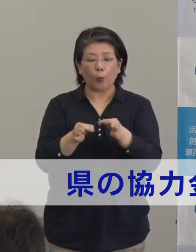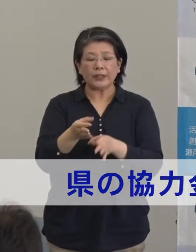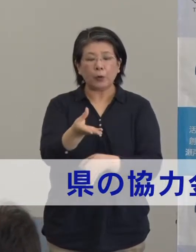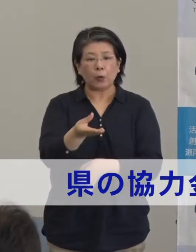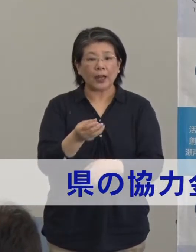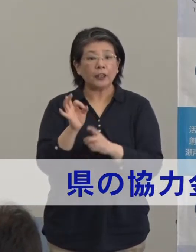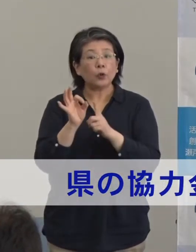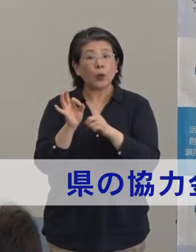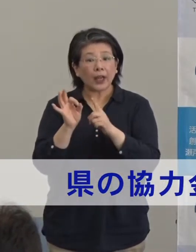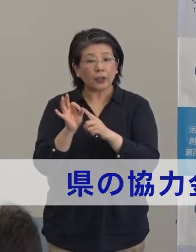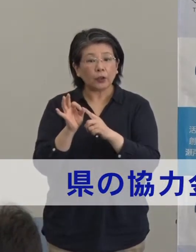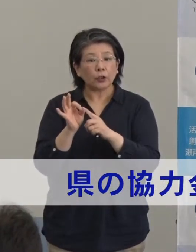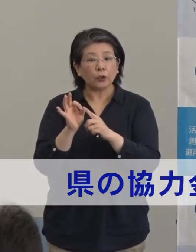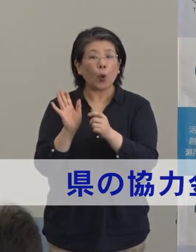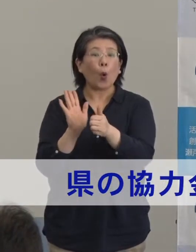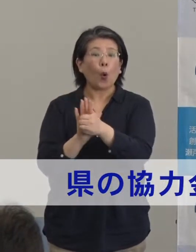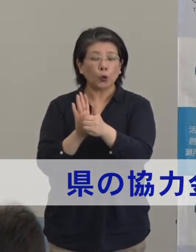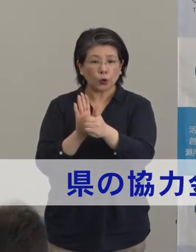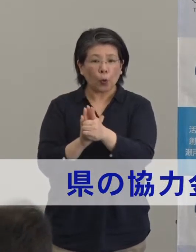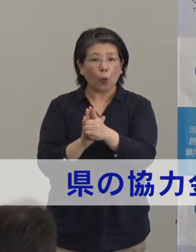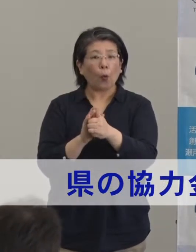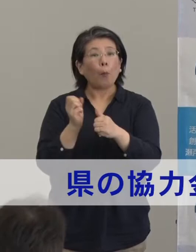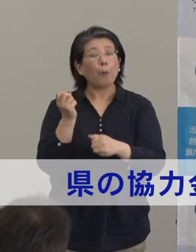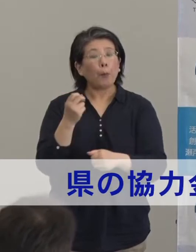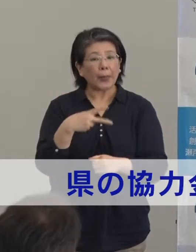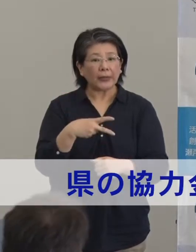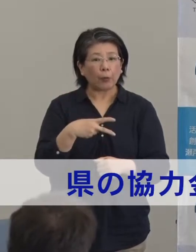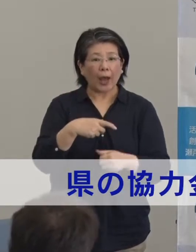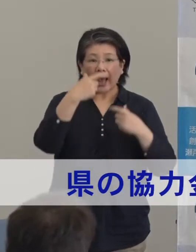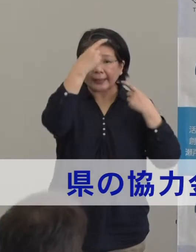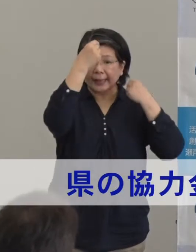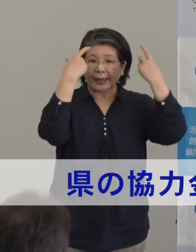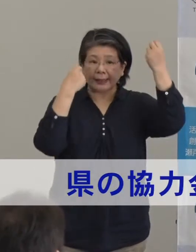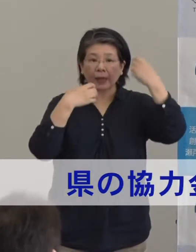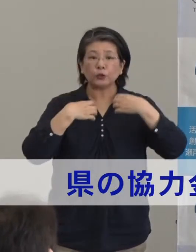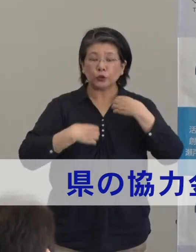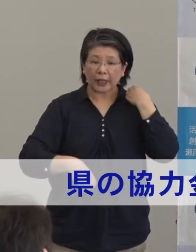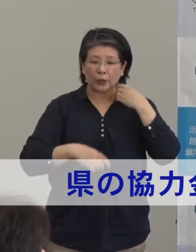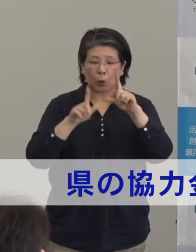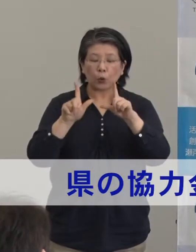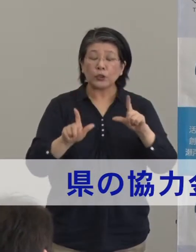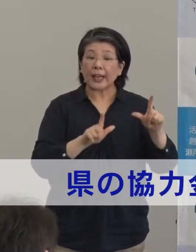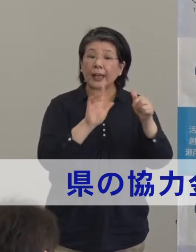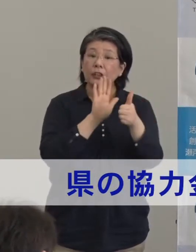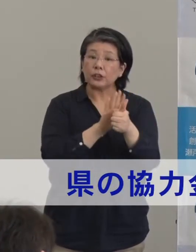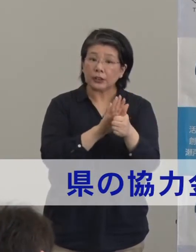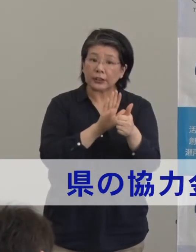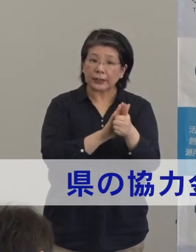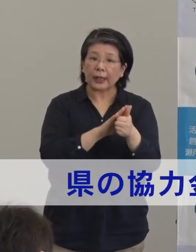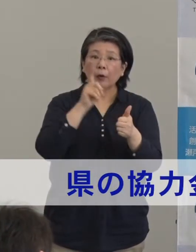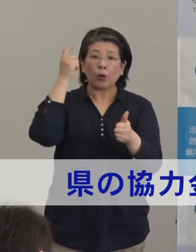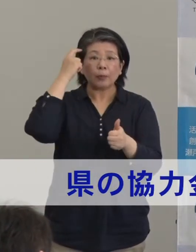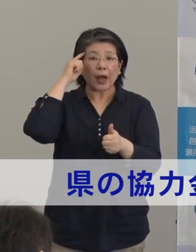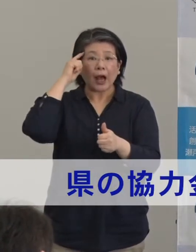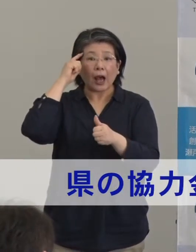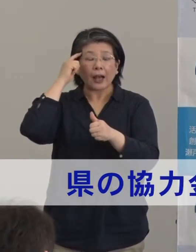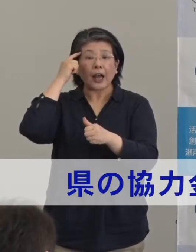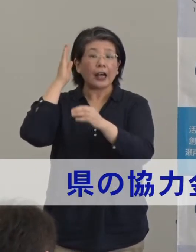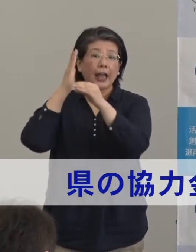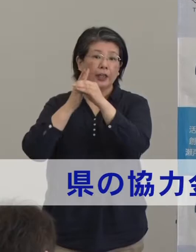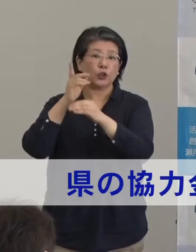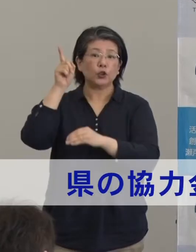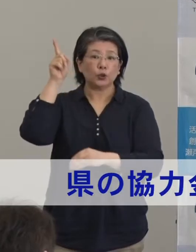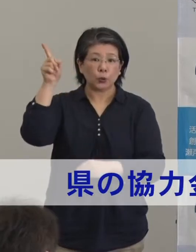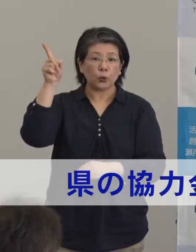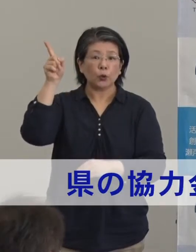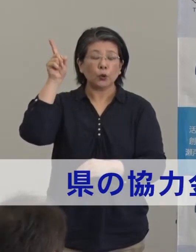いは、大学生に対する生活支援みたいな制度等も考えられているようでございますので、まあ、そのような